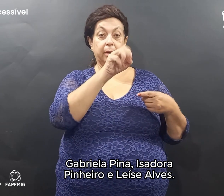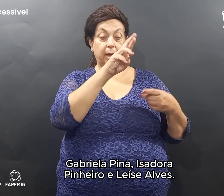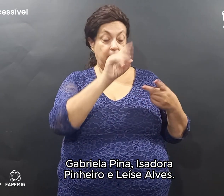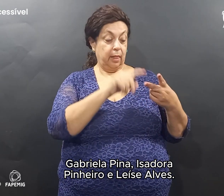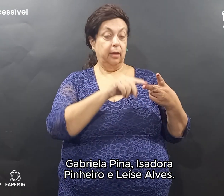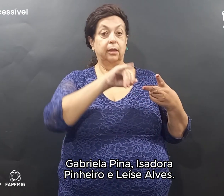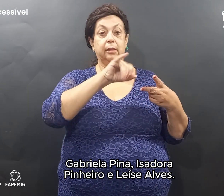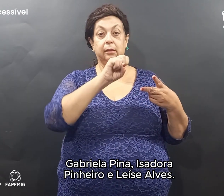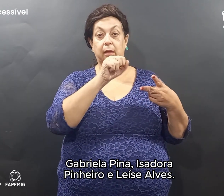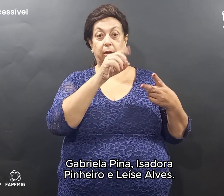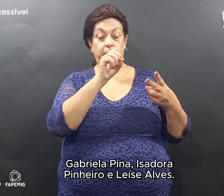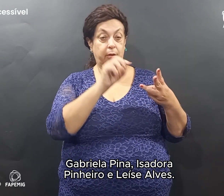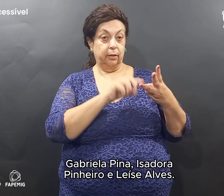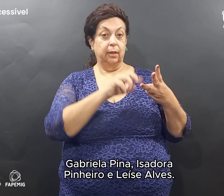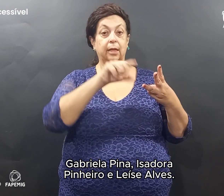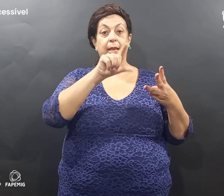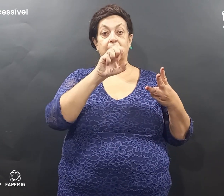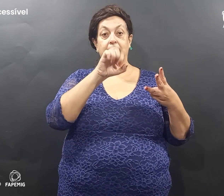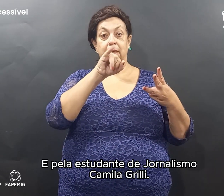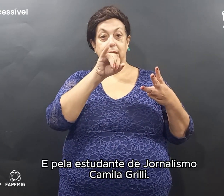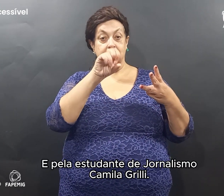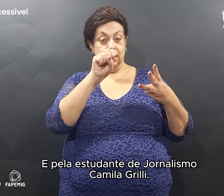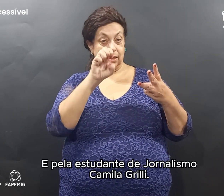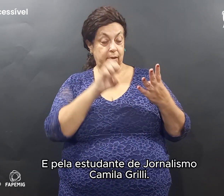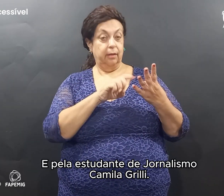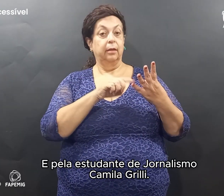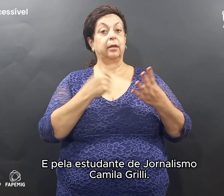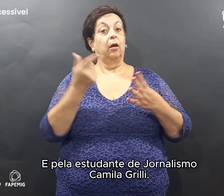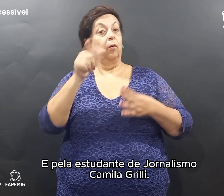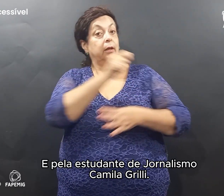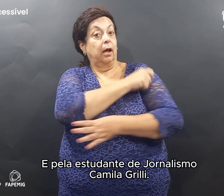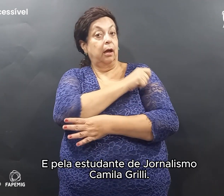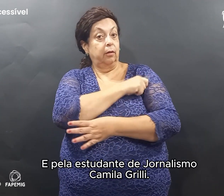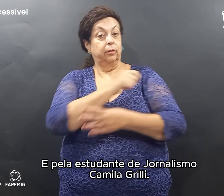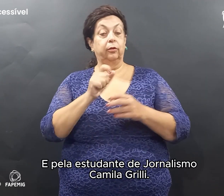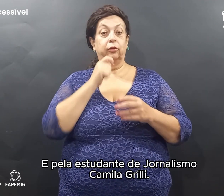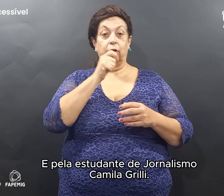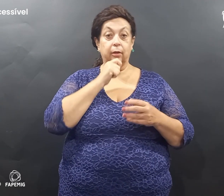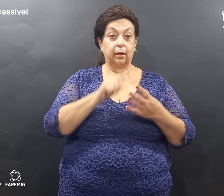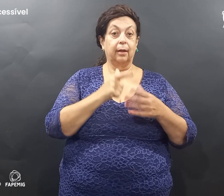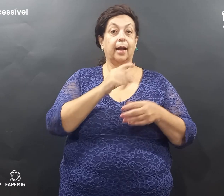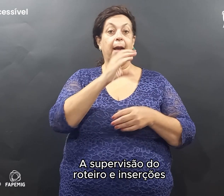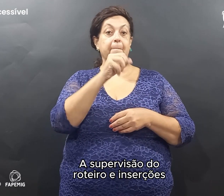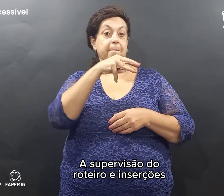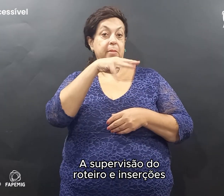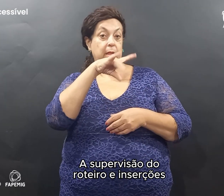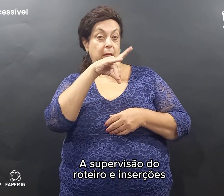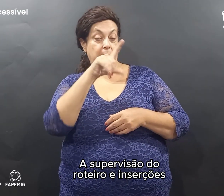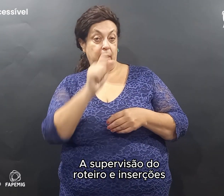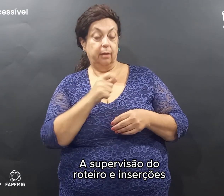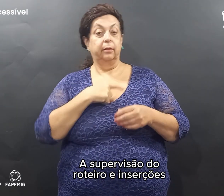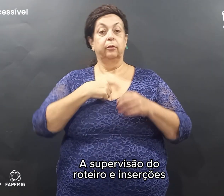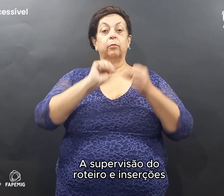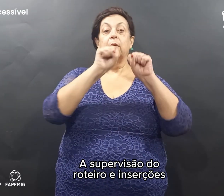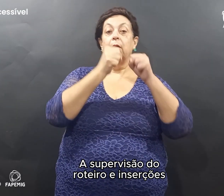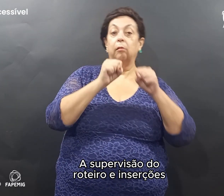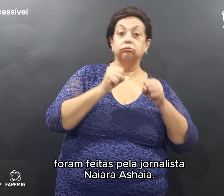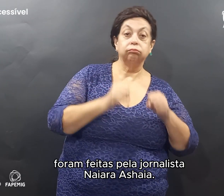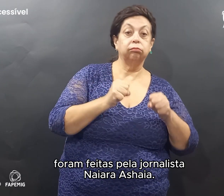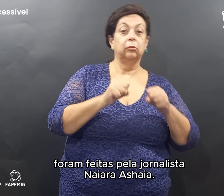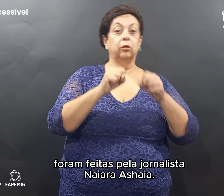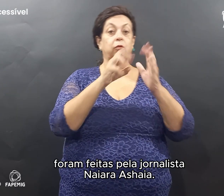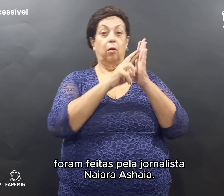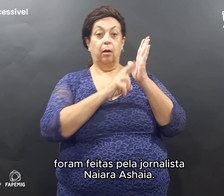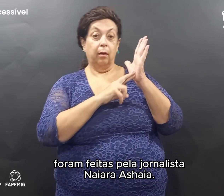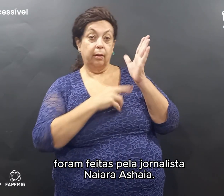Pina, Isadora Pinheiro e Leise Alves, e pela estudante de jornalismo Camila Grilli. A supervisão do roteiro e inserções